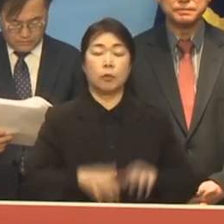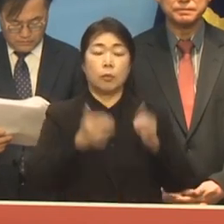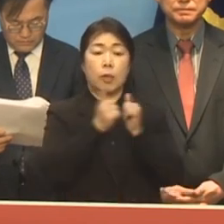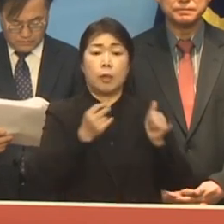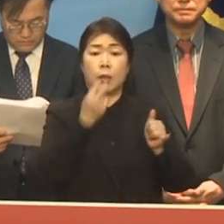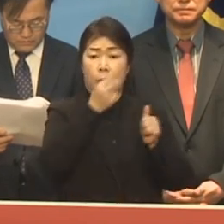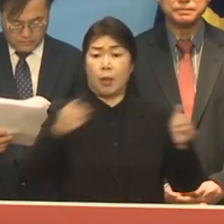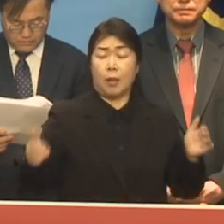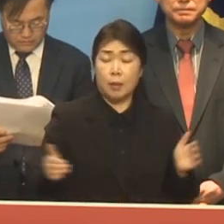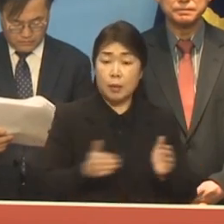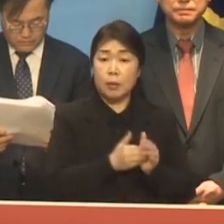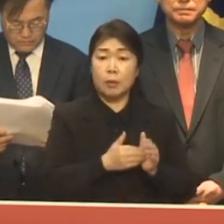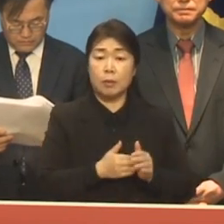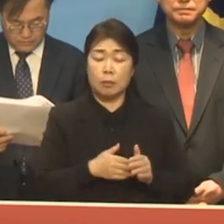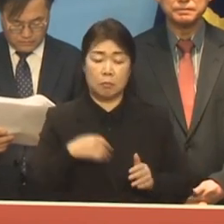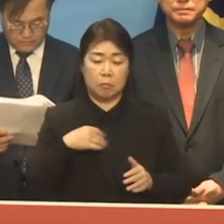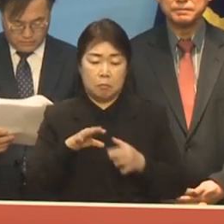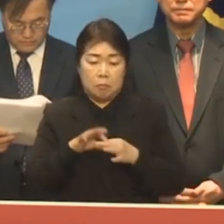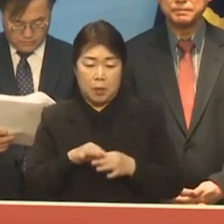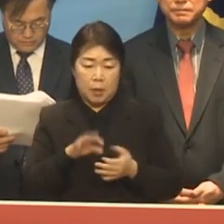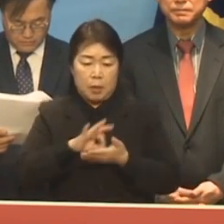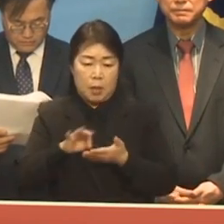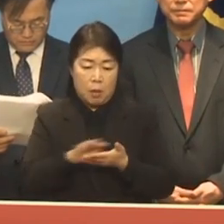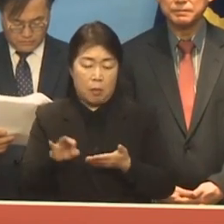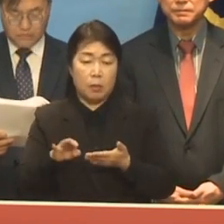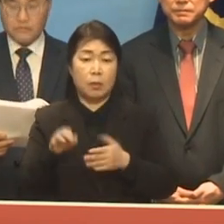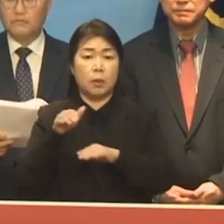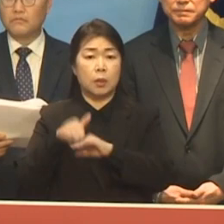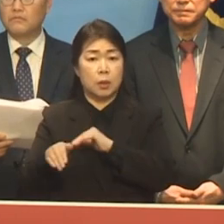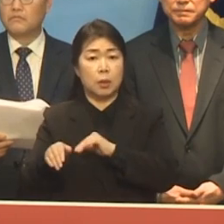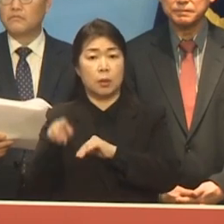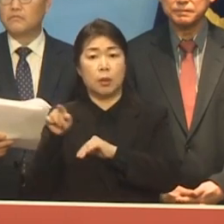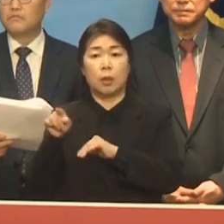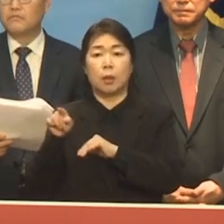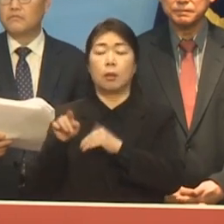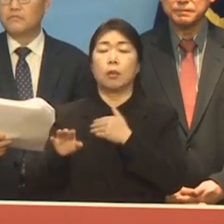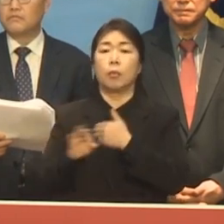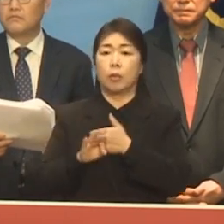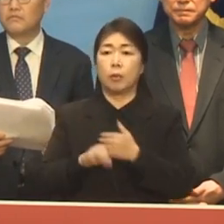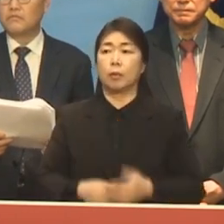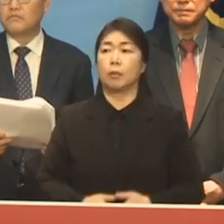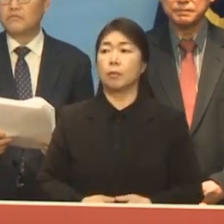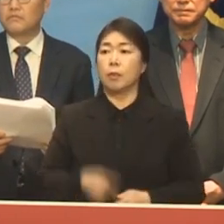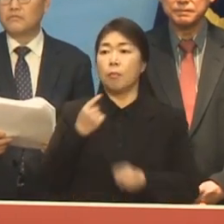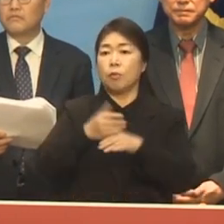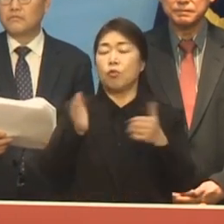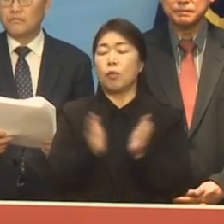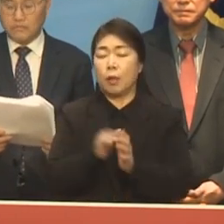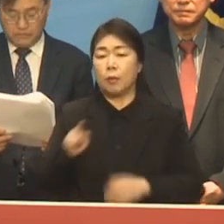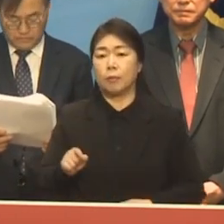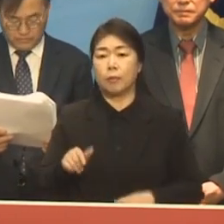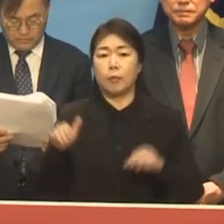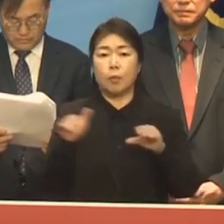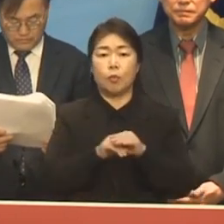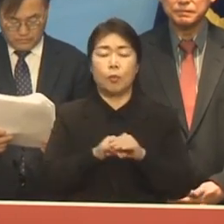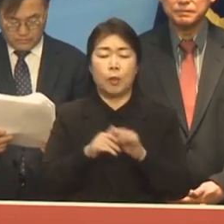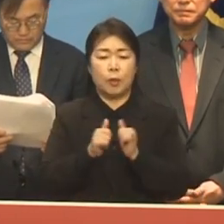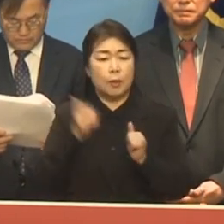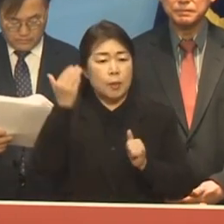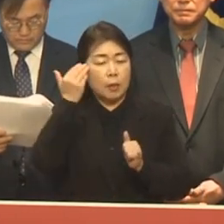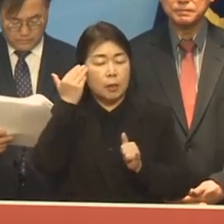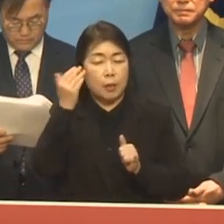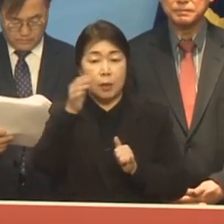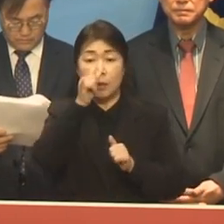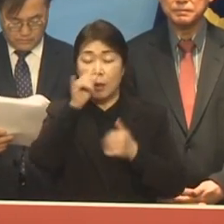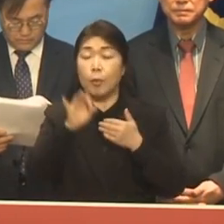생명까지 아전인수식 당략으로 대처해온 민주당의 문명인의 양식이